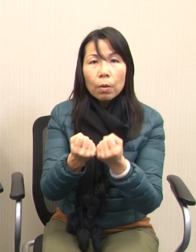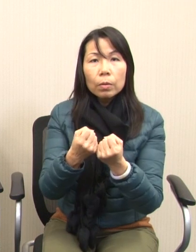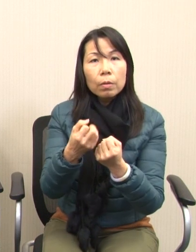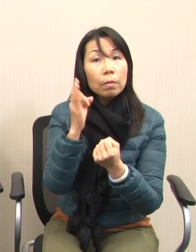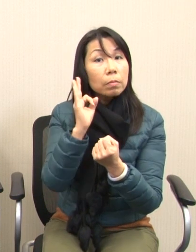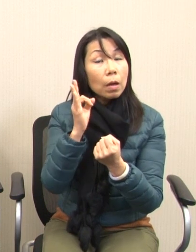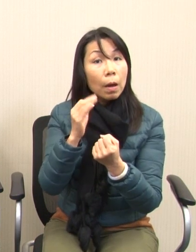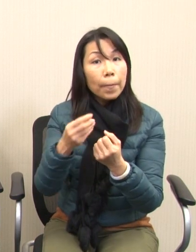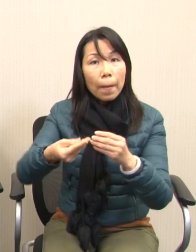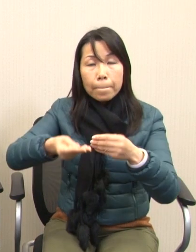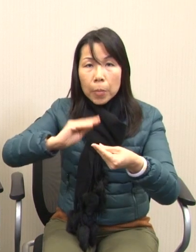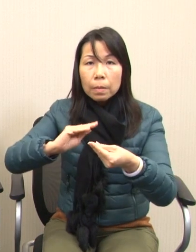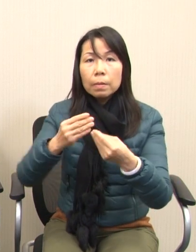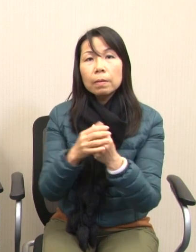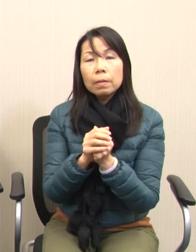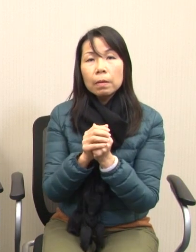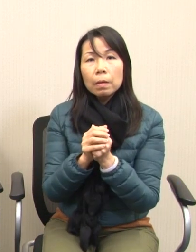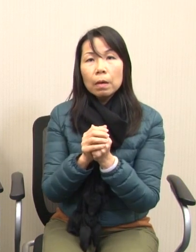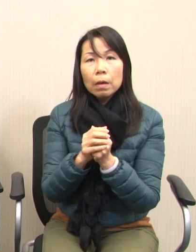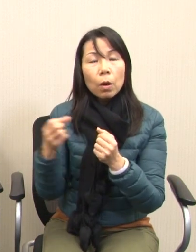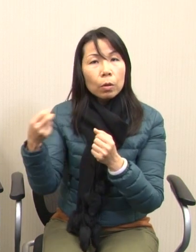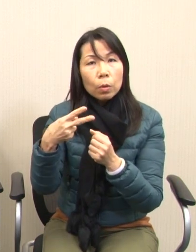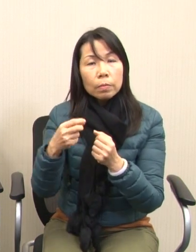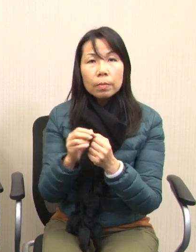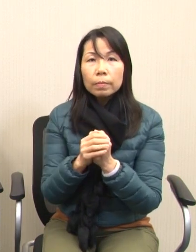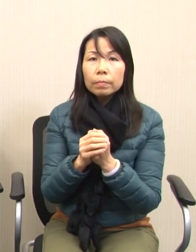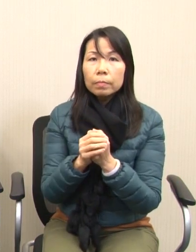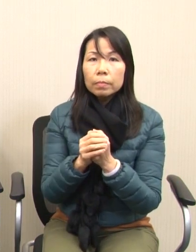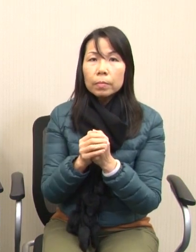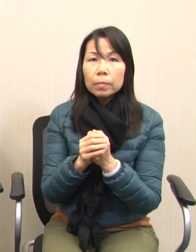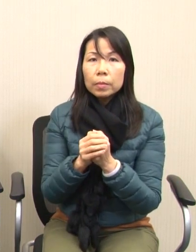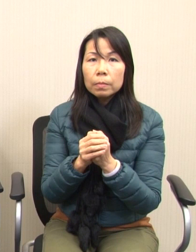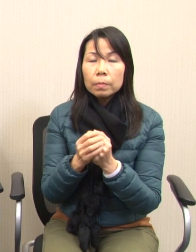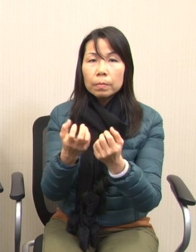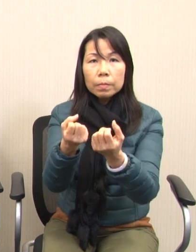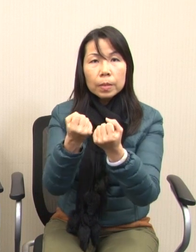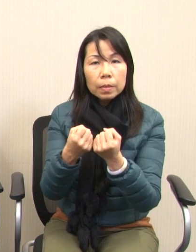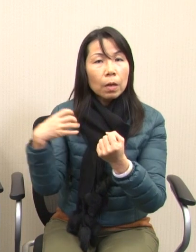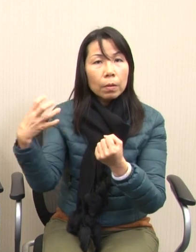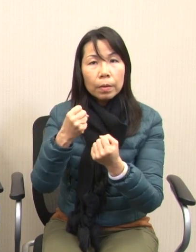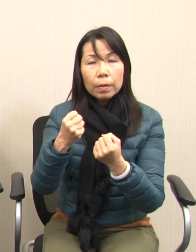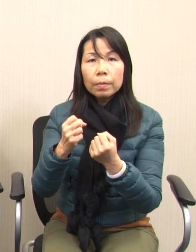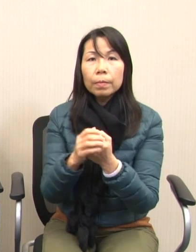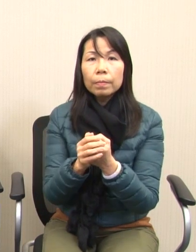咁你我再講，從授權嘅原則。mandatory，